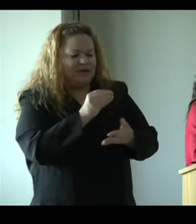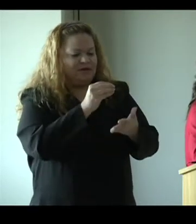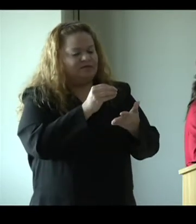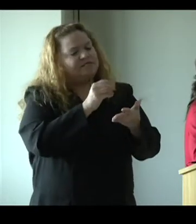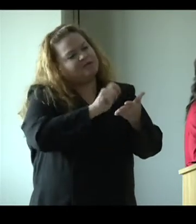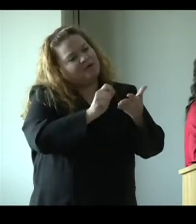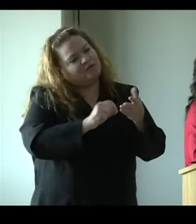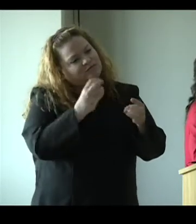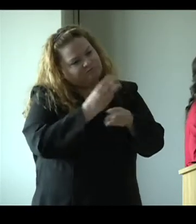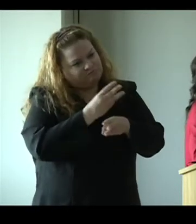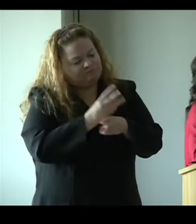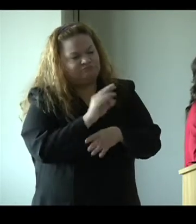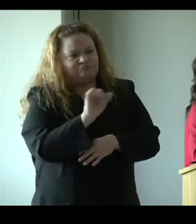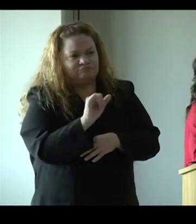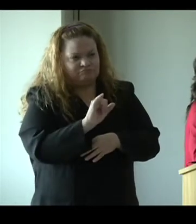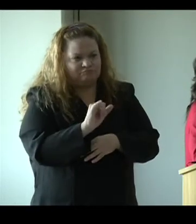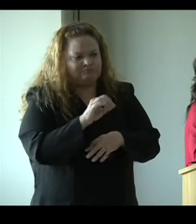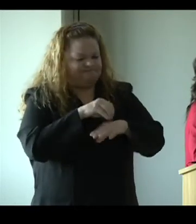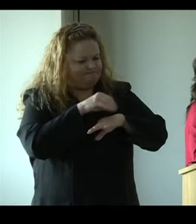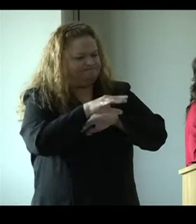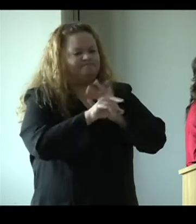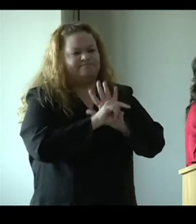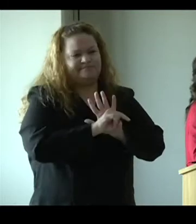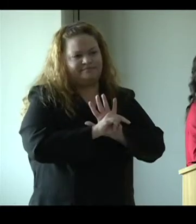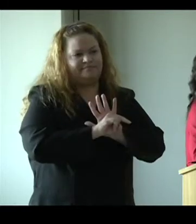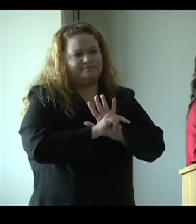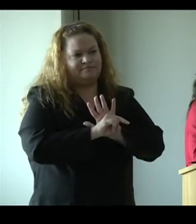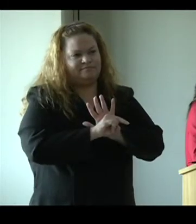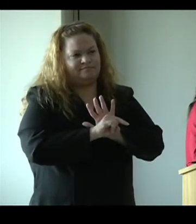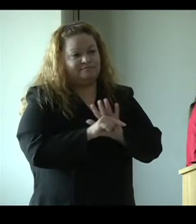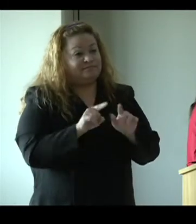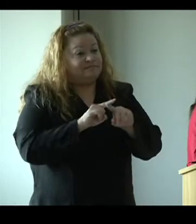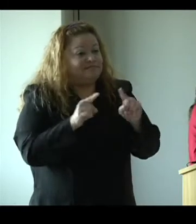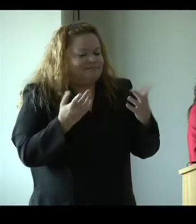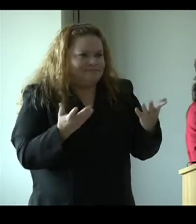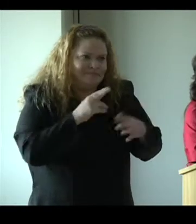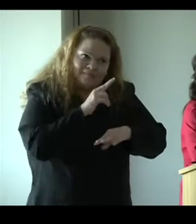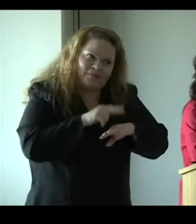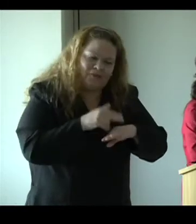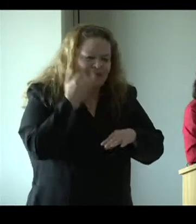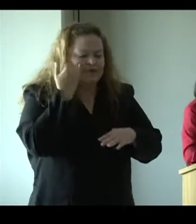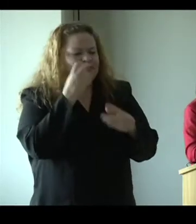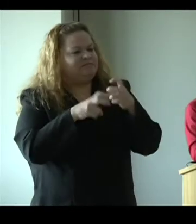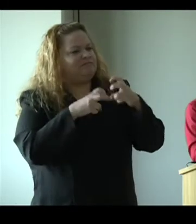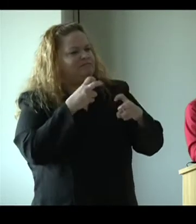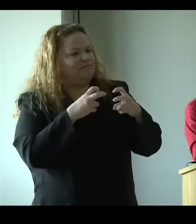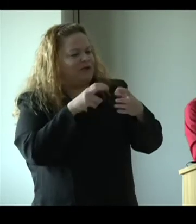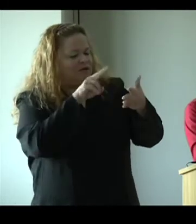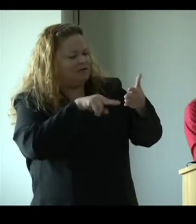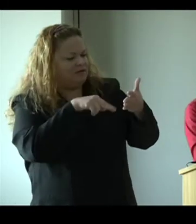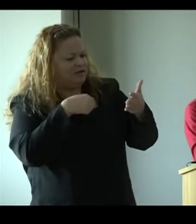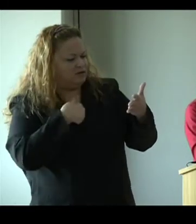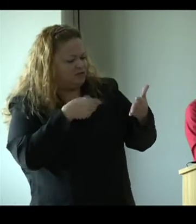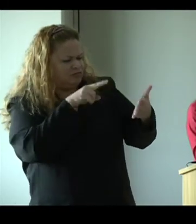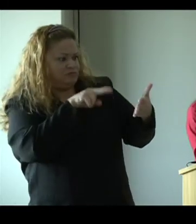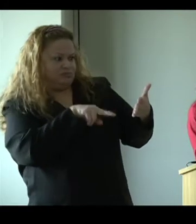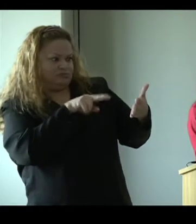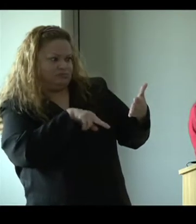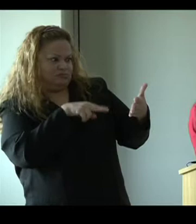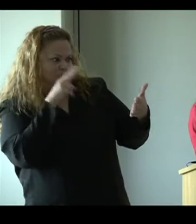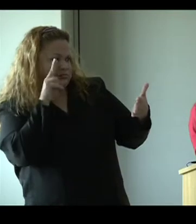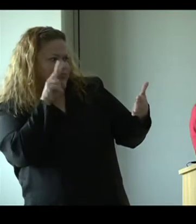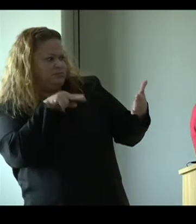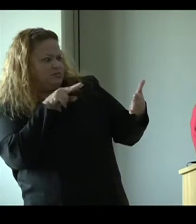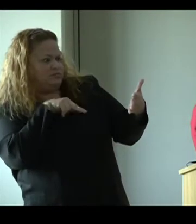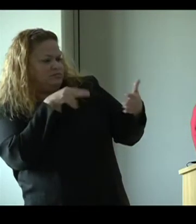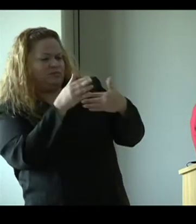en las matemáticas también pueden verse afectados pero Es lógico si hay un problema a leer lo que yo estoy viendo No importa